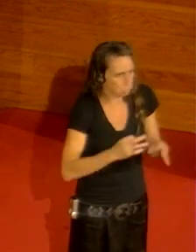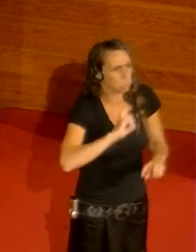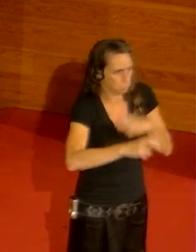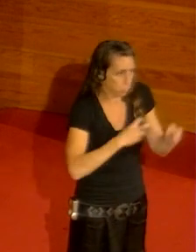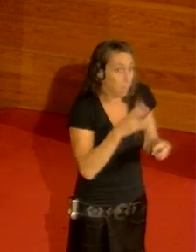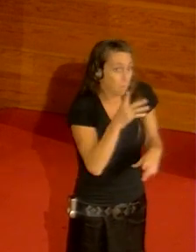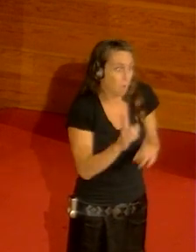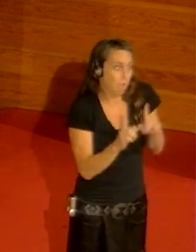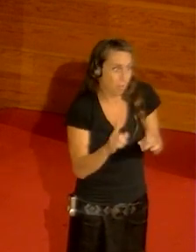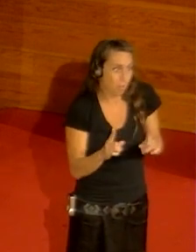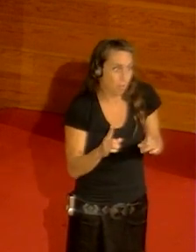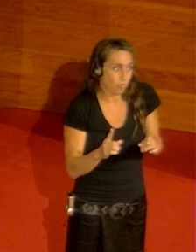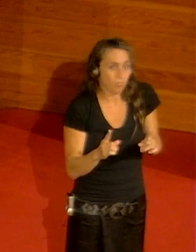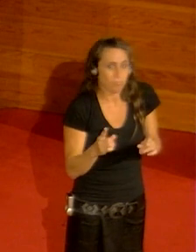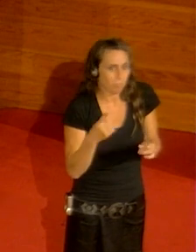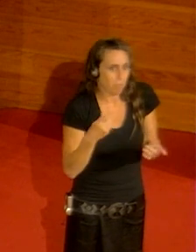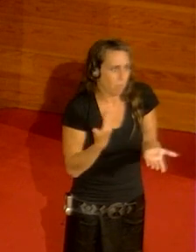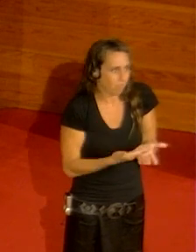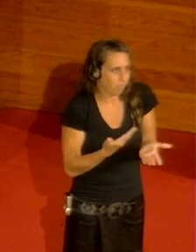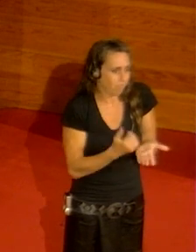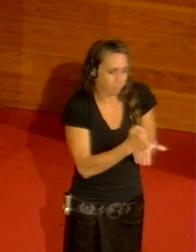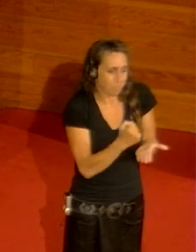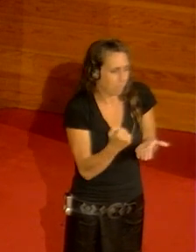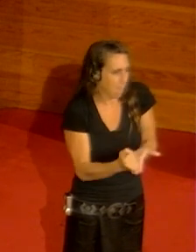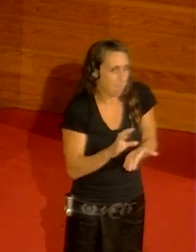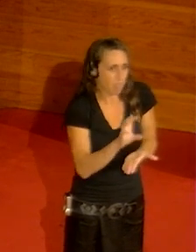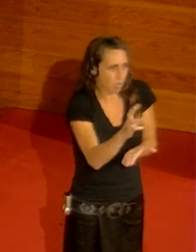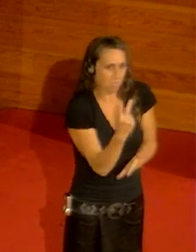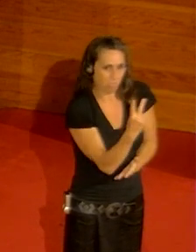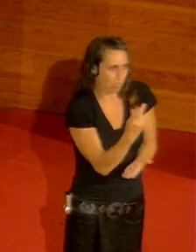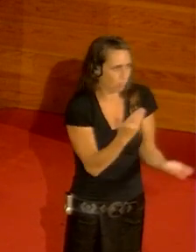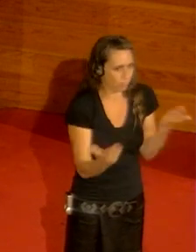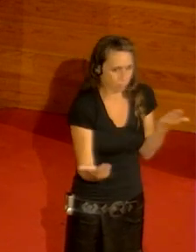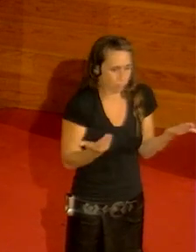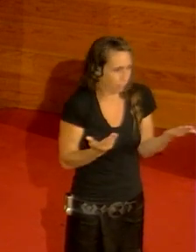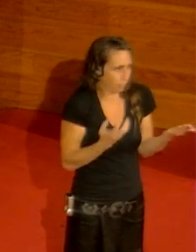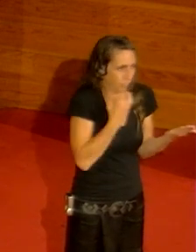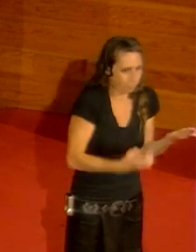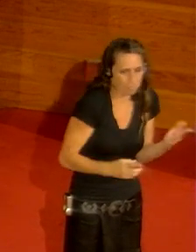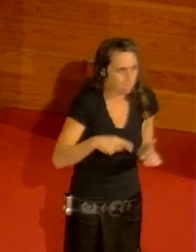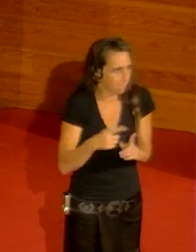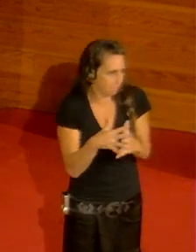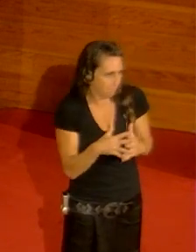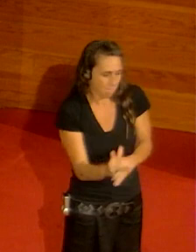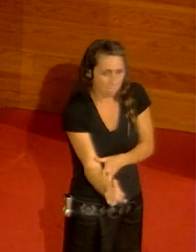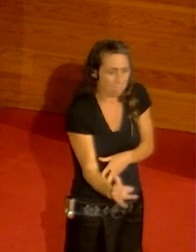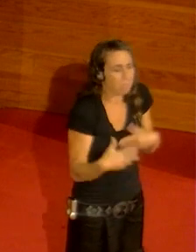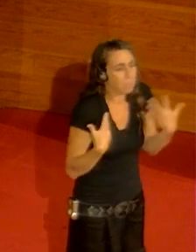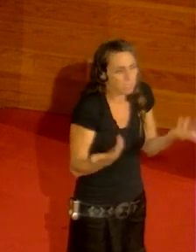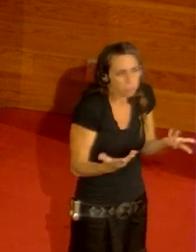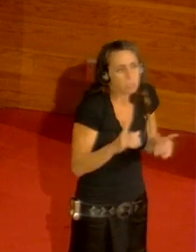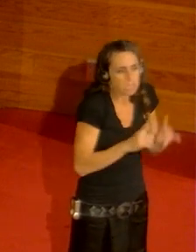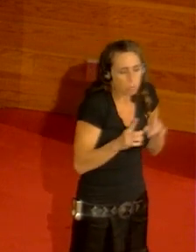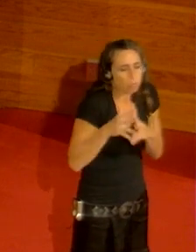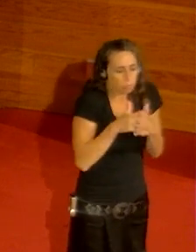doble nacionalidad porque se pueden ser estadounidenses israelí hay un movimiento en general de la diáspora sobre todo de Estados Unidos en contra